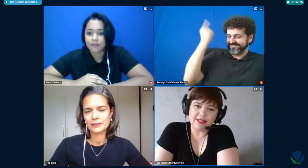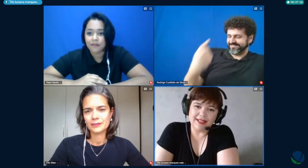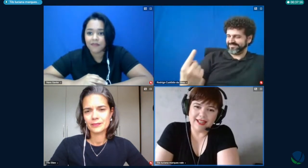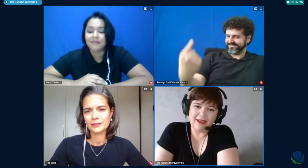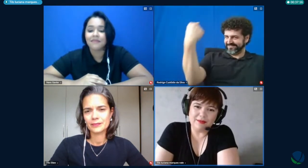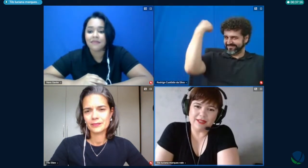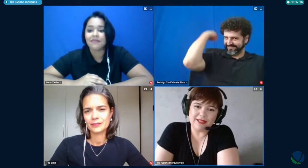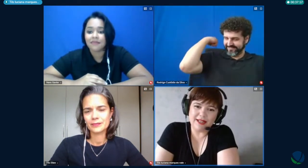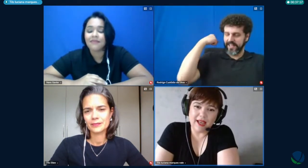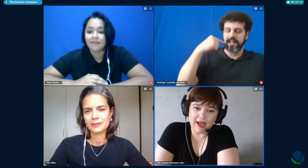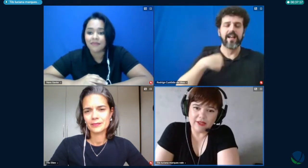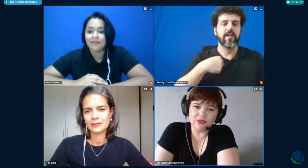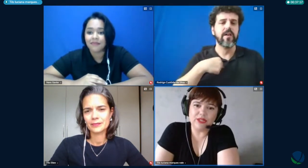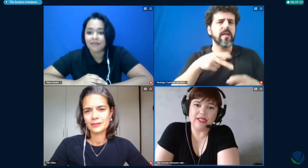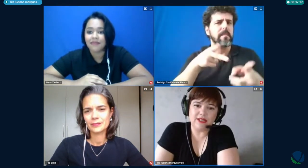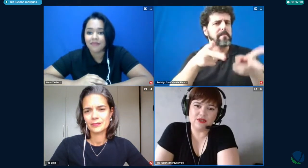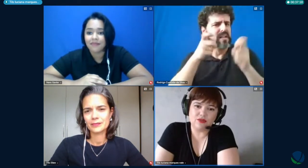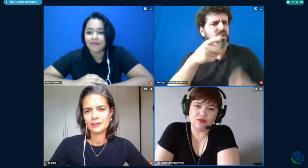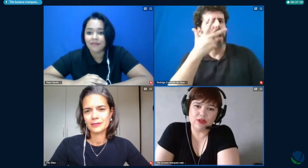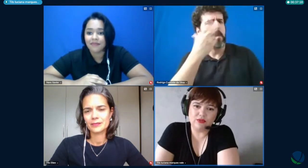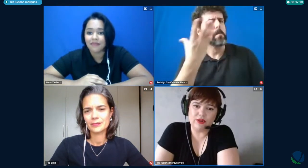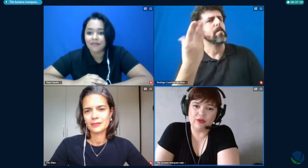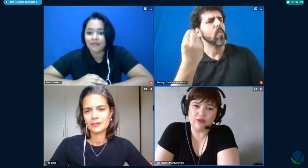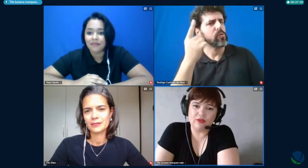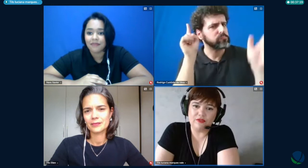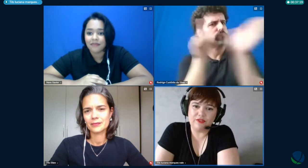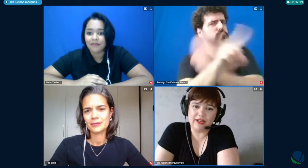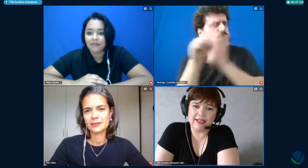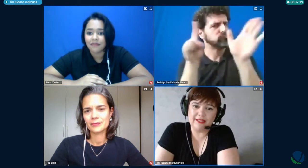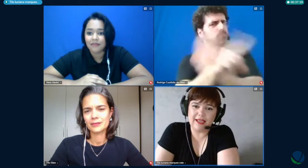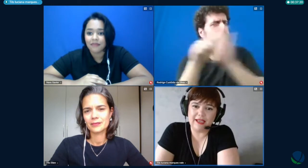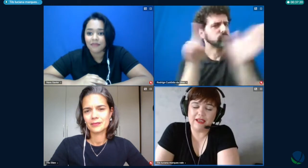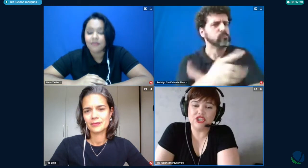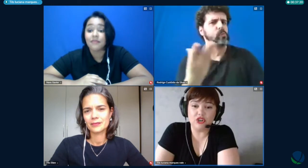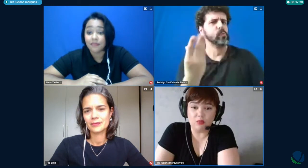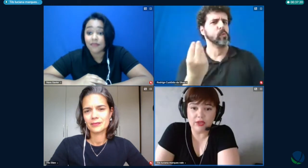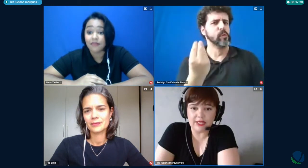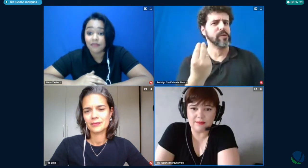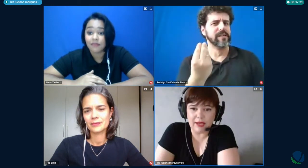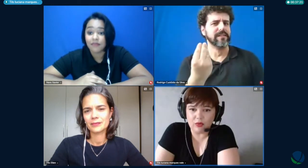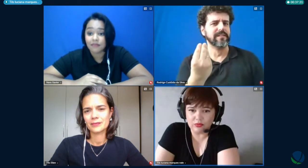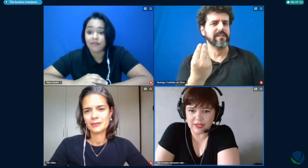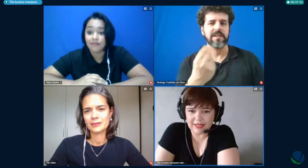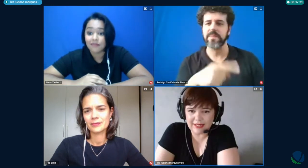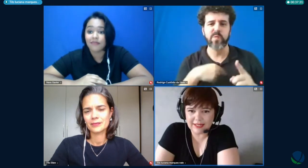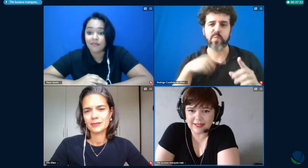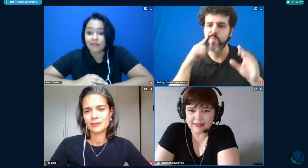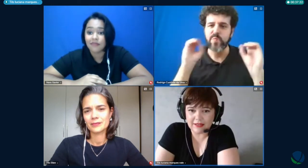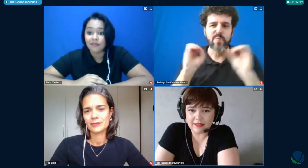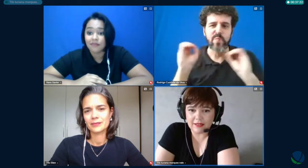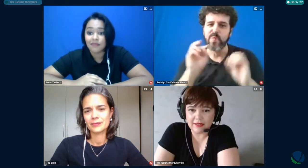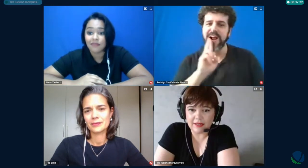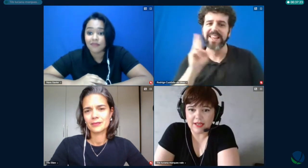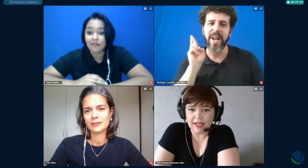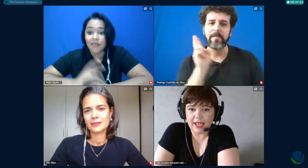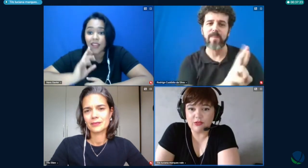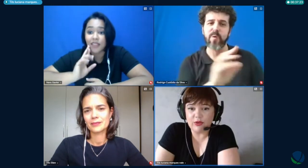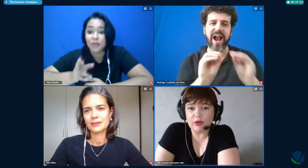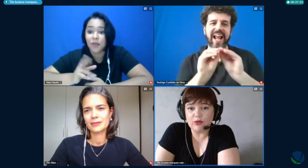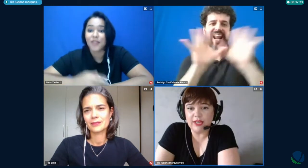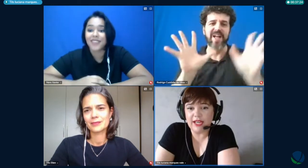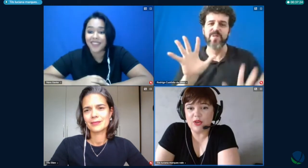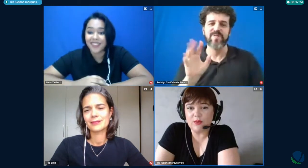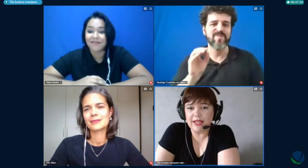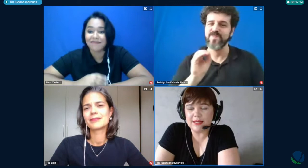Outra coisa, lembra-se lá do início, quando eu falei que tinham muitas perguntas, eu